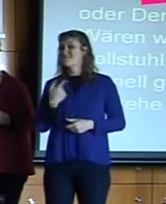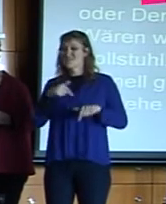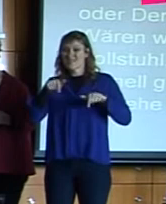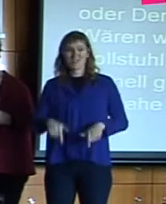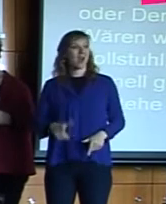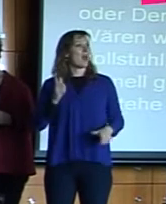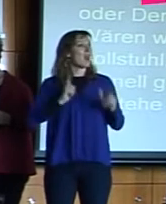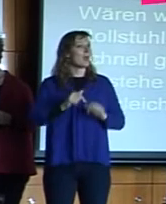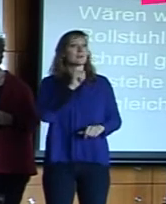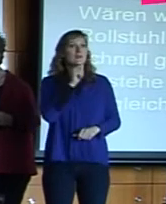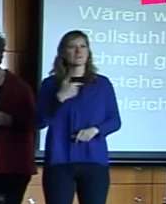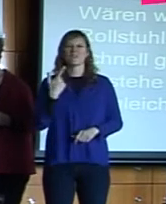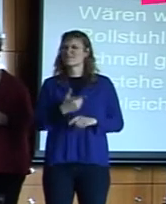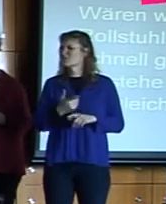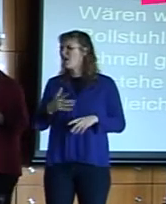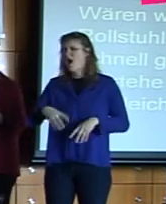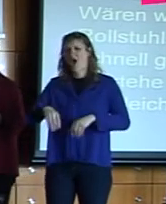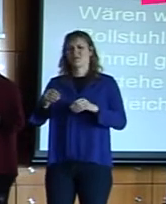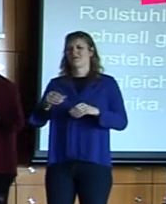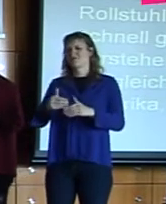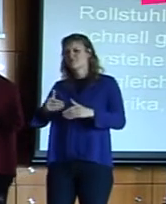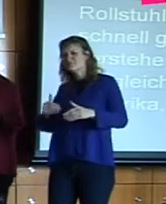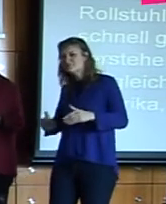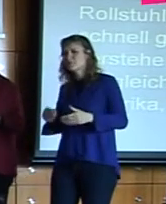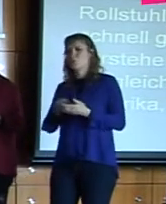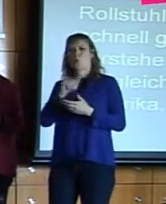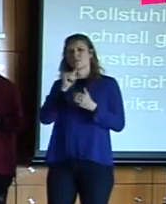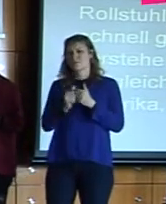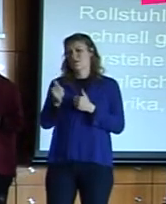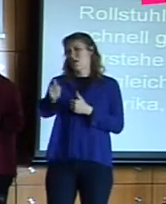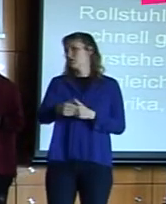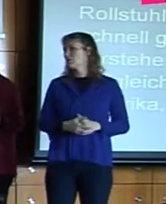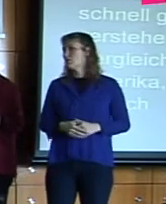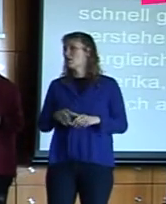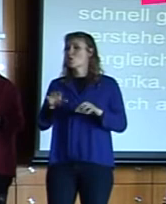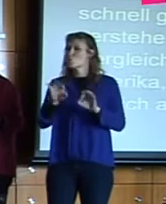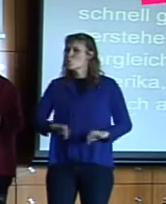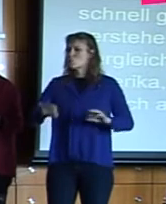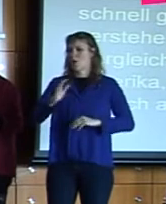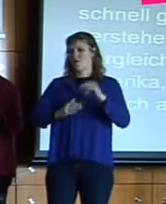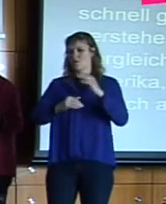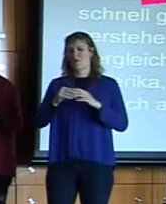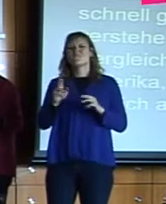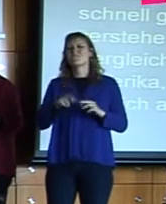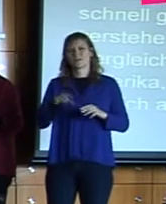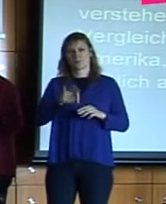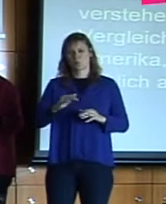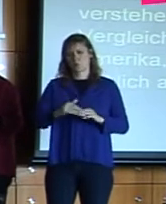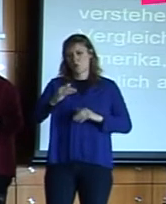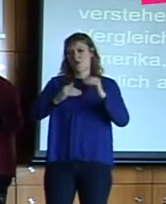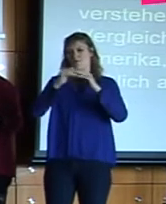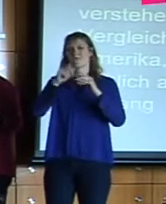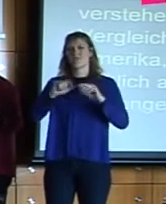so. Wir sind wirklich am Anfang von allen. Wir können jetzt wirklich nur schauen, dass wir von fast nichts anfangend mit